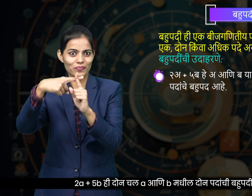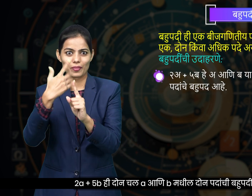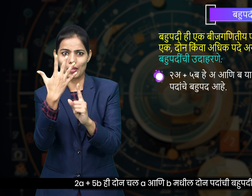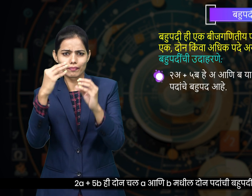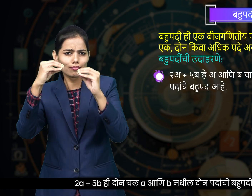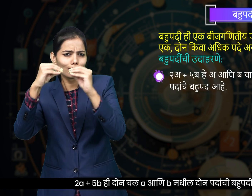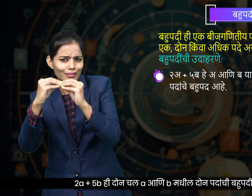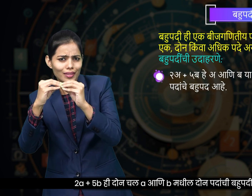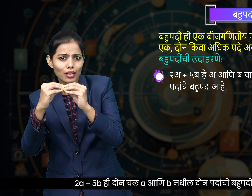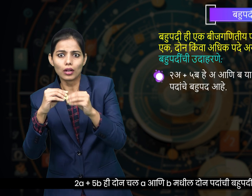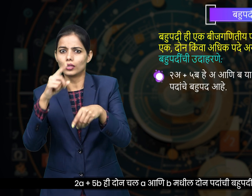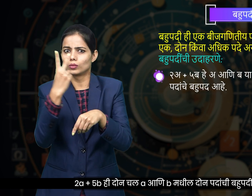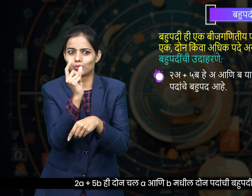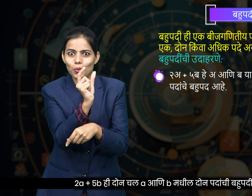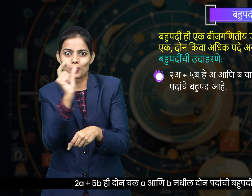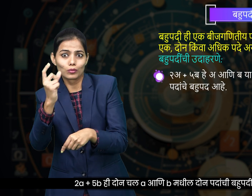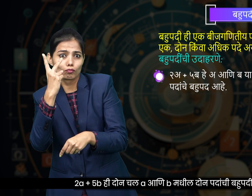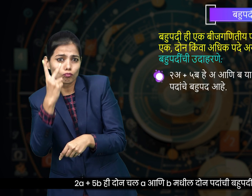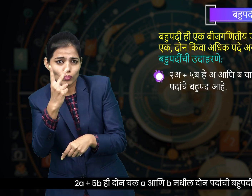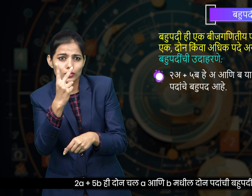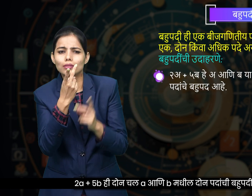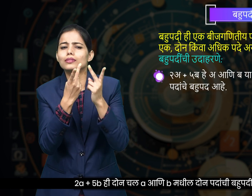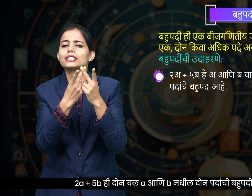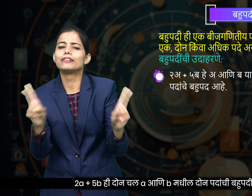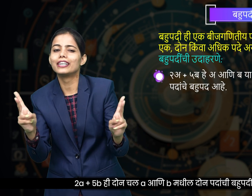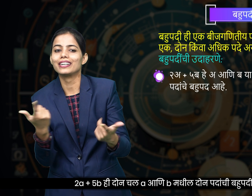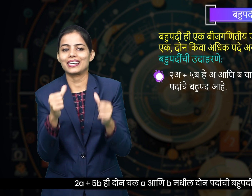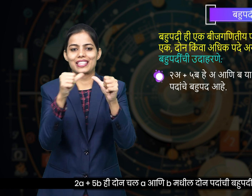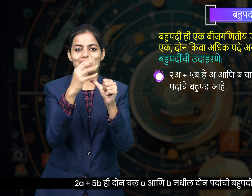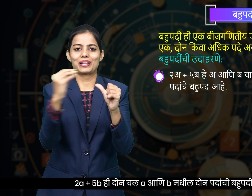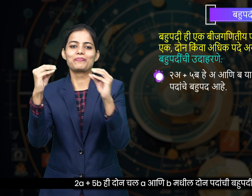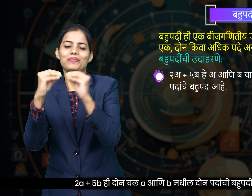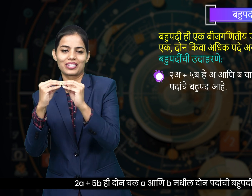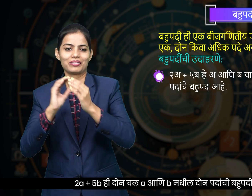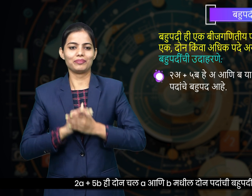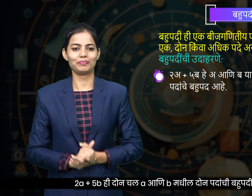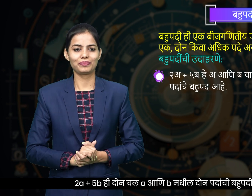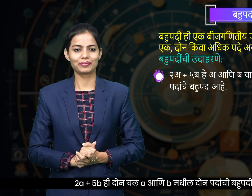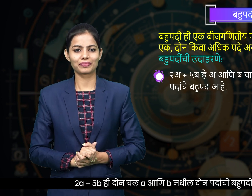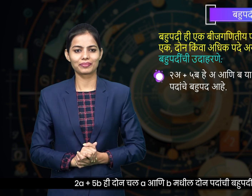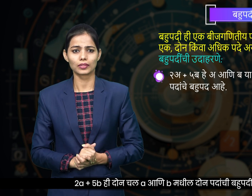2a अधिक 5b हे 2 चल a आणि b मधील 2 पदांची